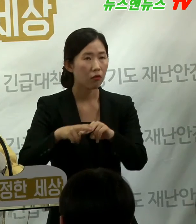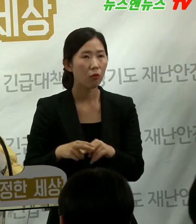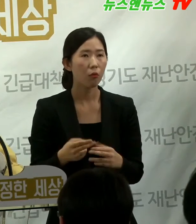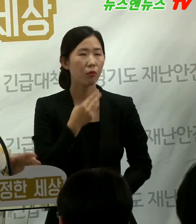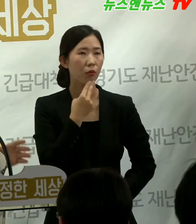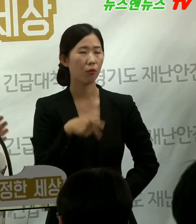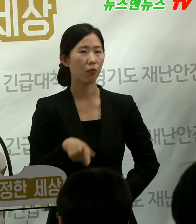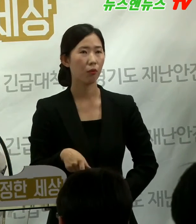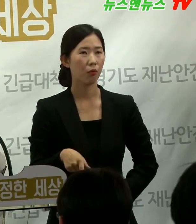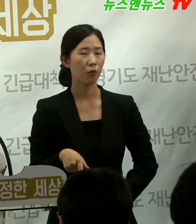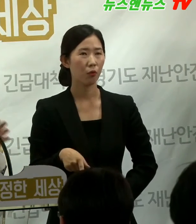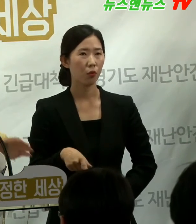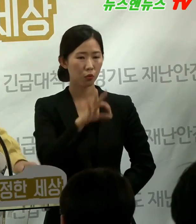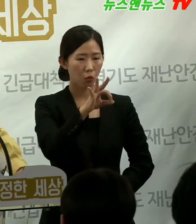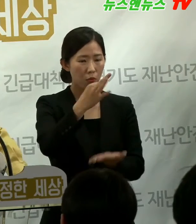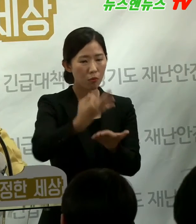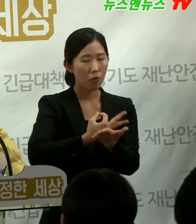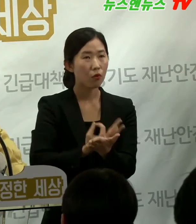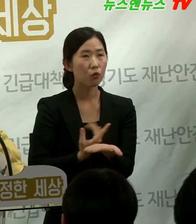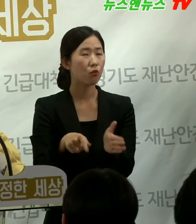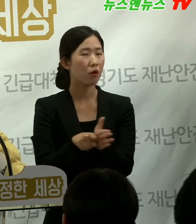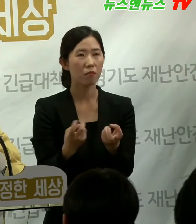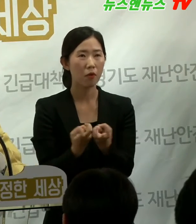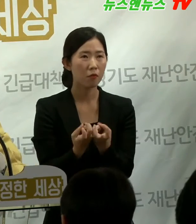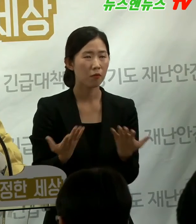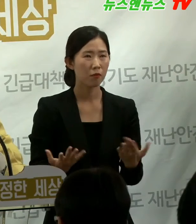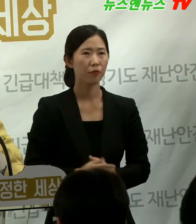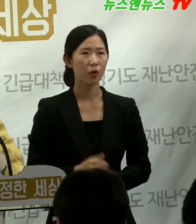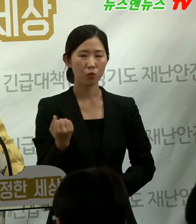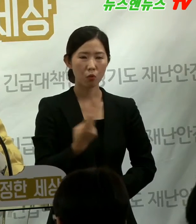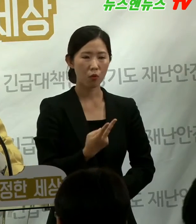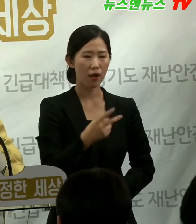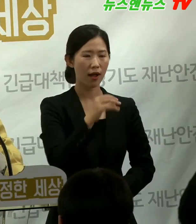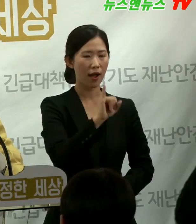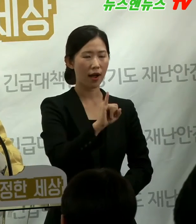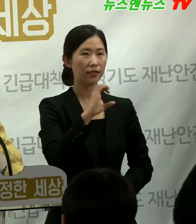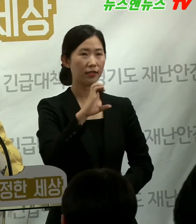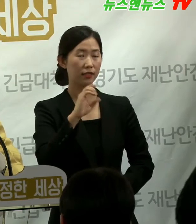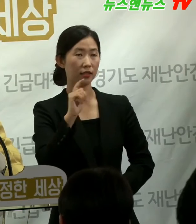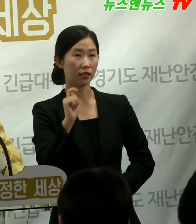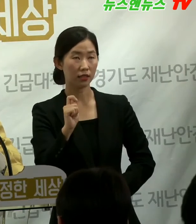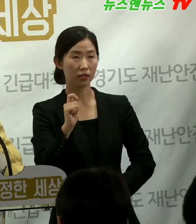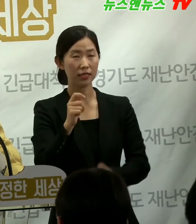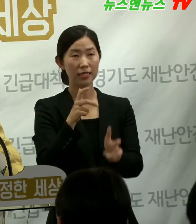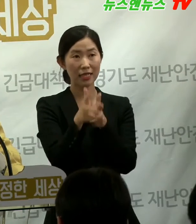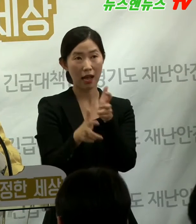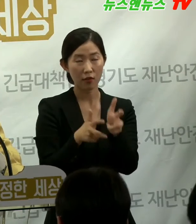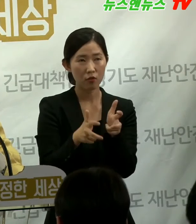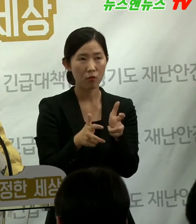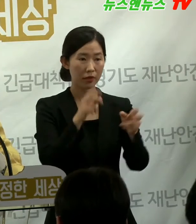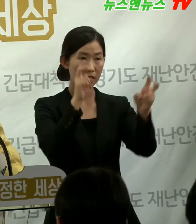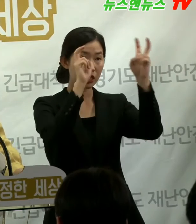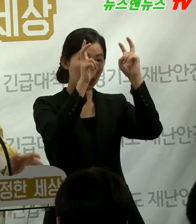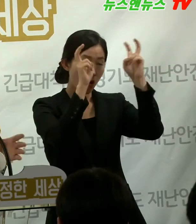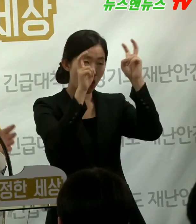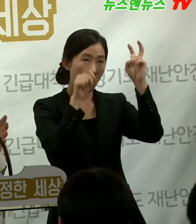그리고 첨단 ICT 산업, 이 기업들이 엄청난